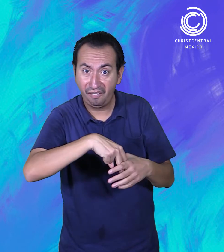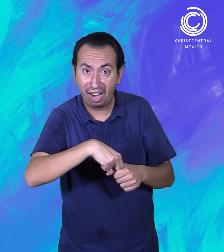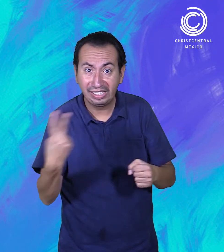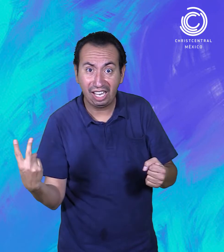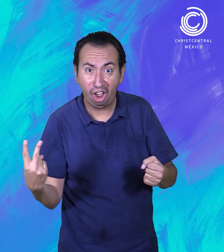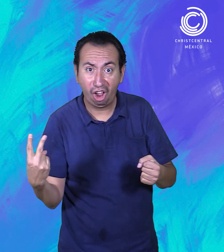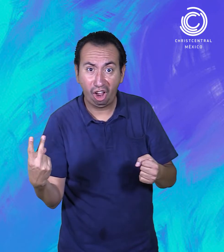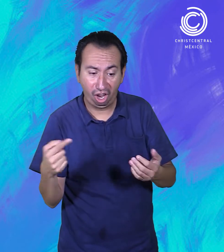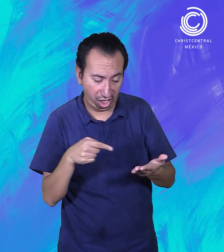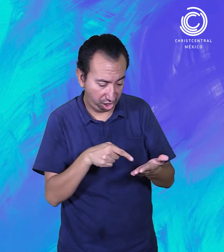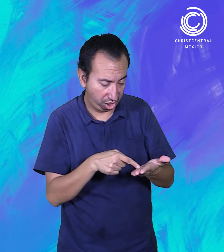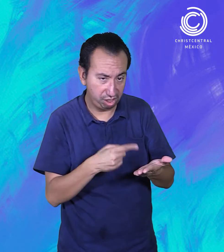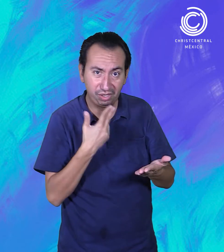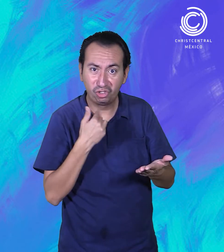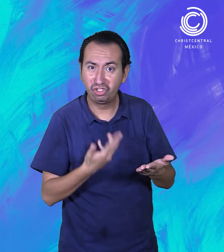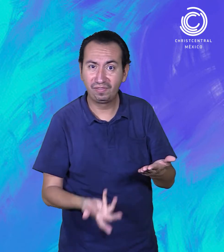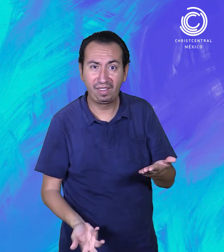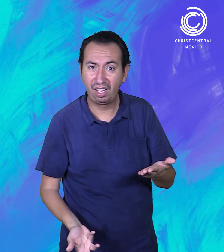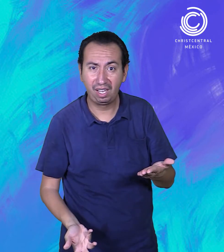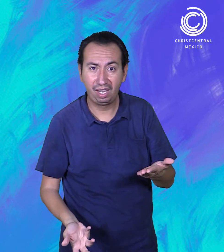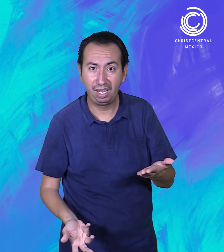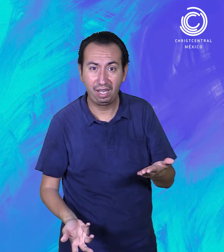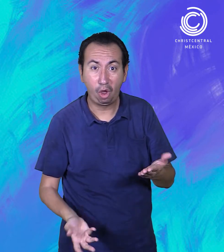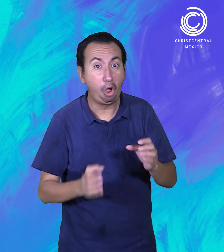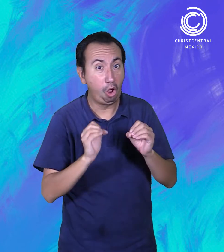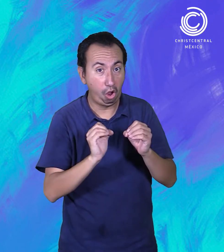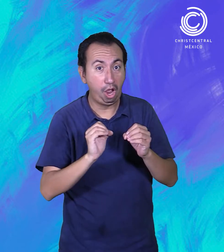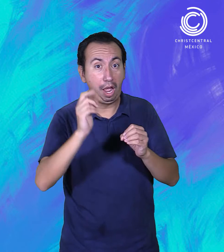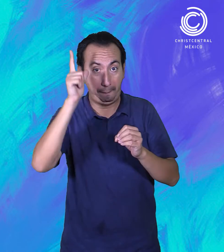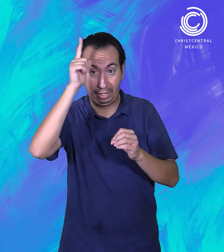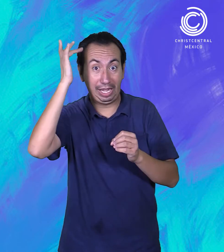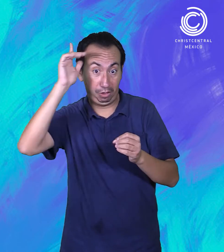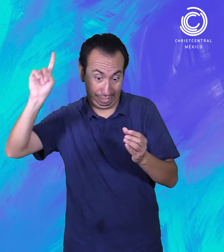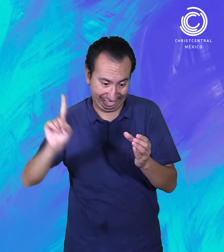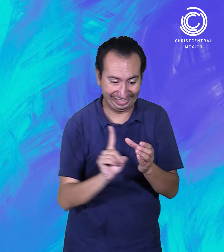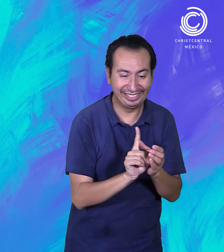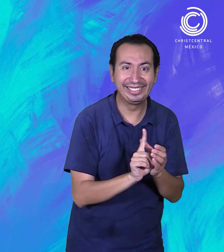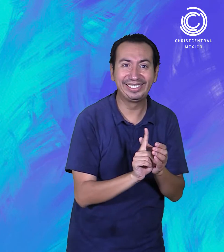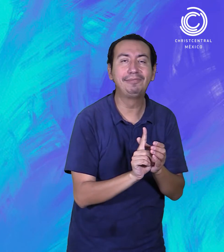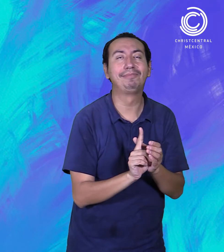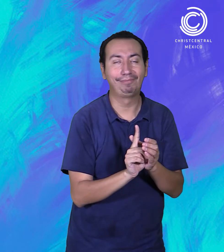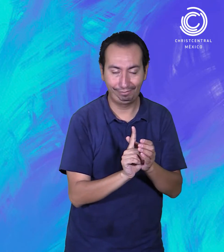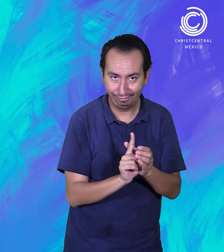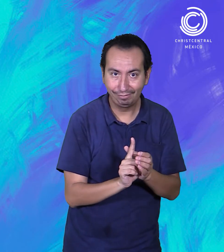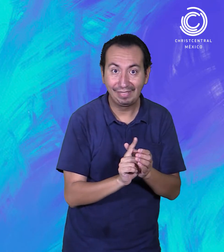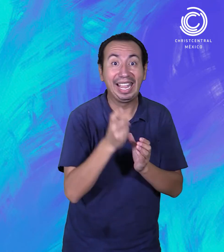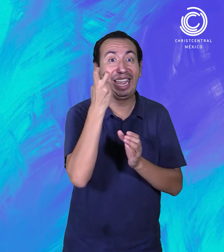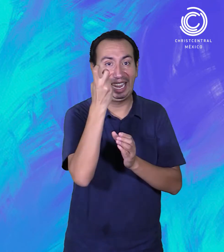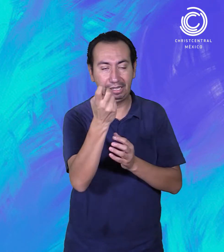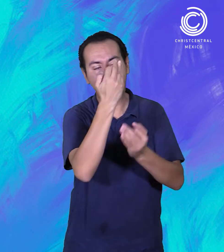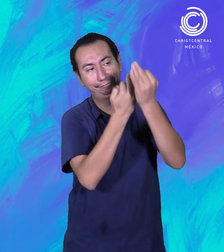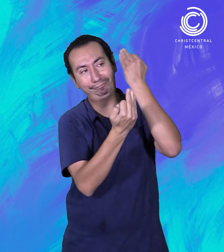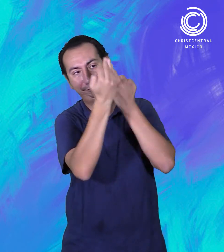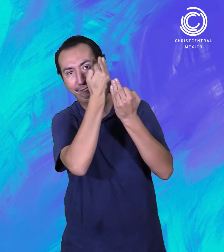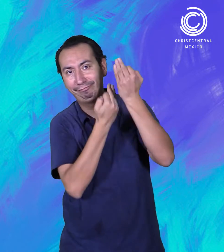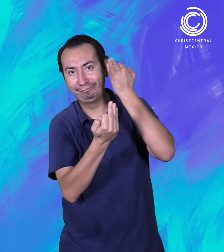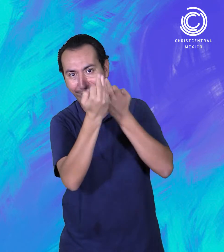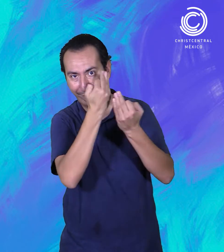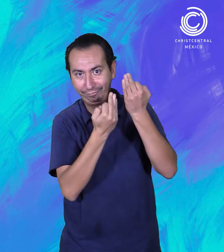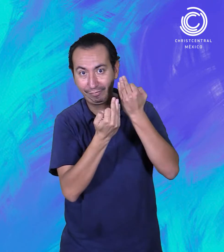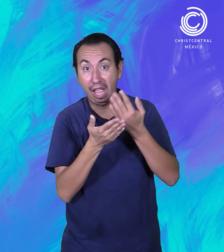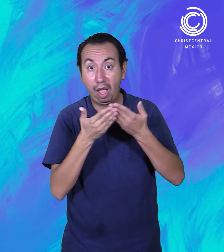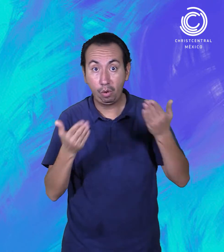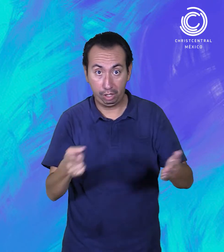no funciona para lo cual fue creado. Eso es lo que el Espíritu Santo hace en nuestra vida. Si tú me